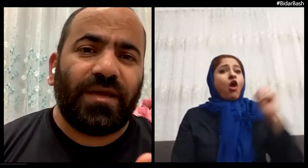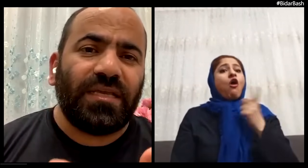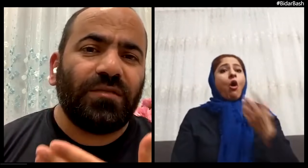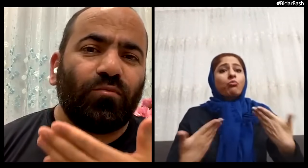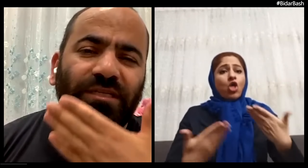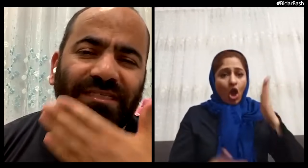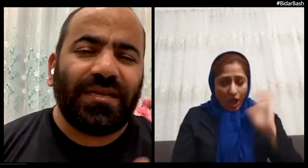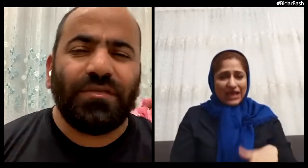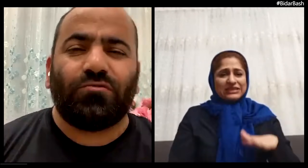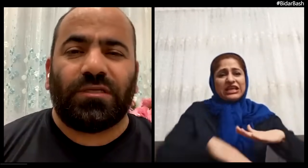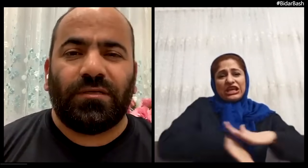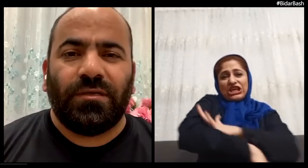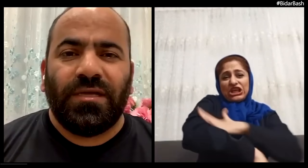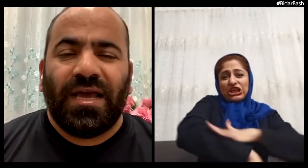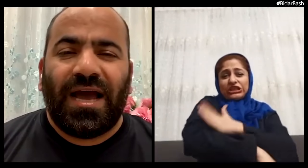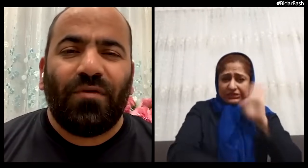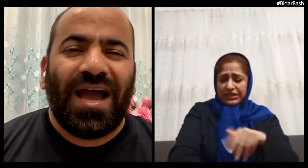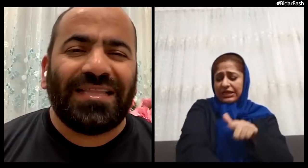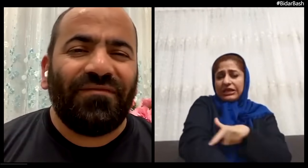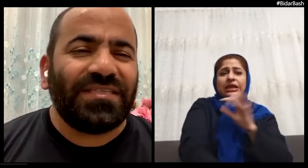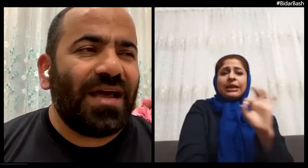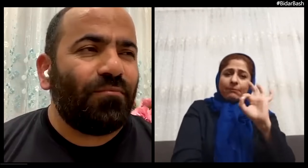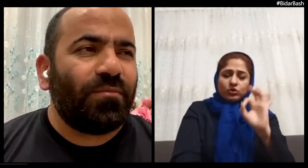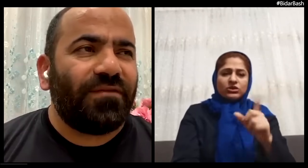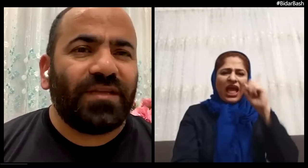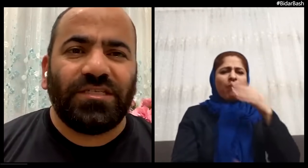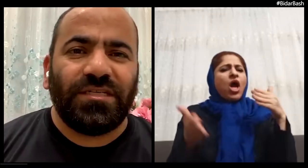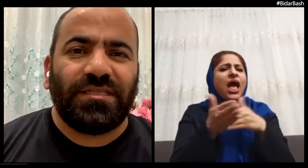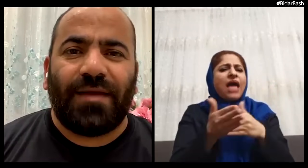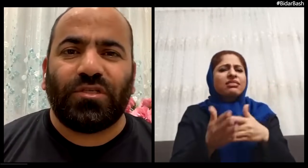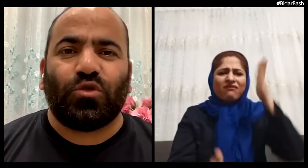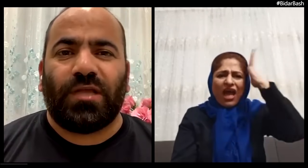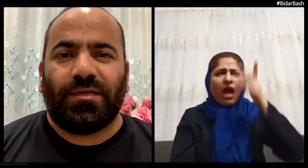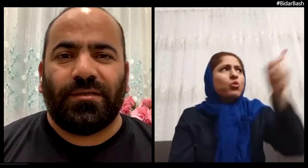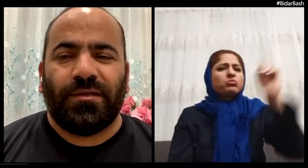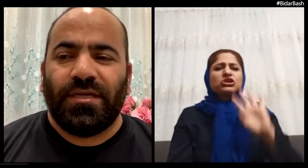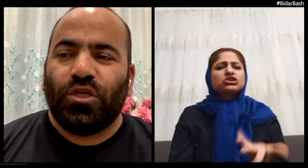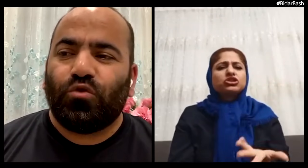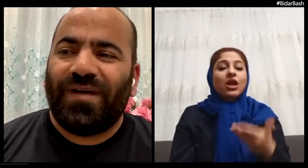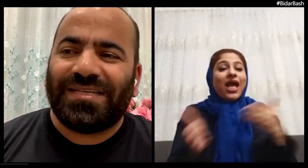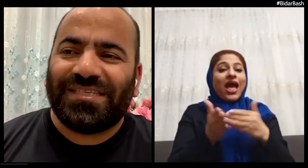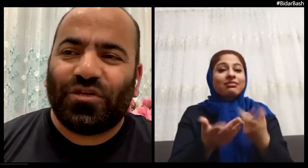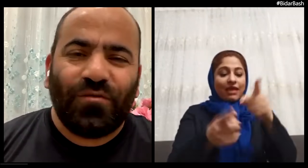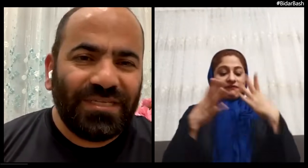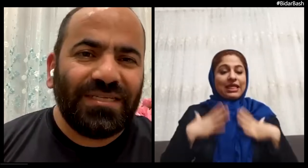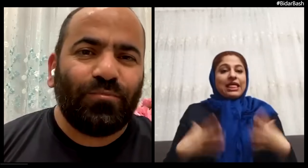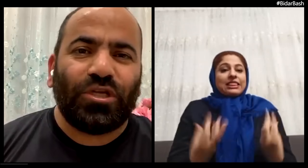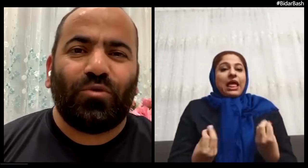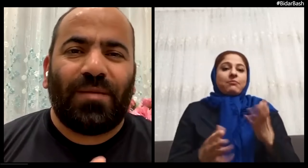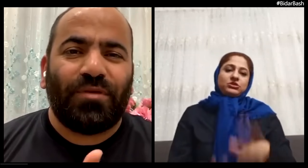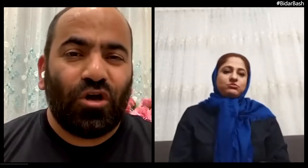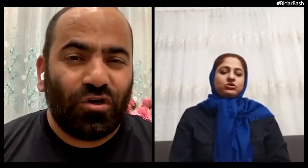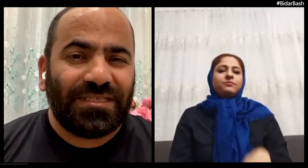میکشی به بدنت ممکنه یه ذره بسوزه، اما هدف از حمام رفتن چیه؟ تمیز شدنه. تو ورزشگاه میری